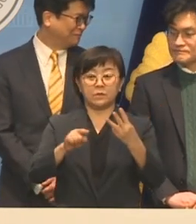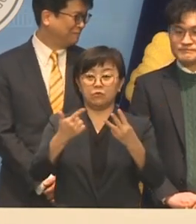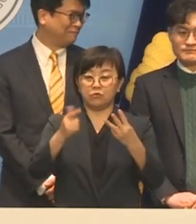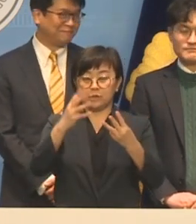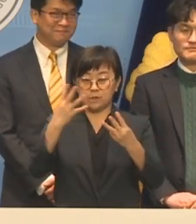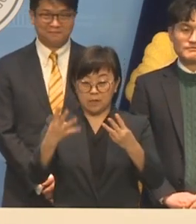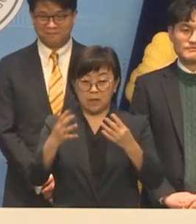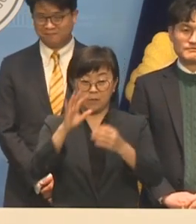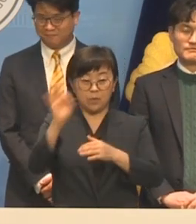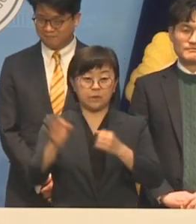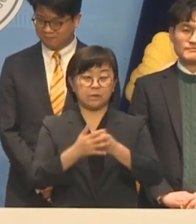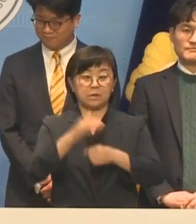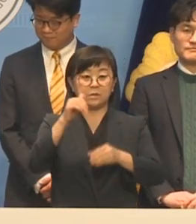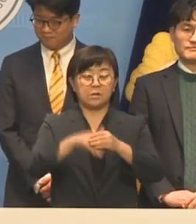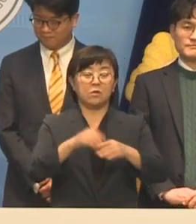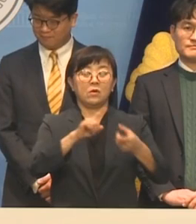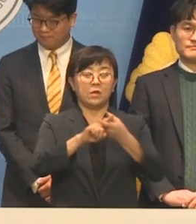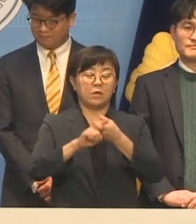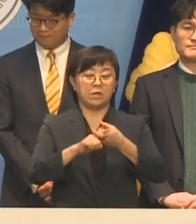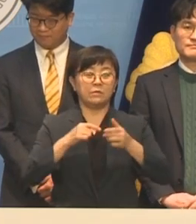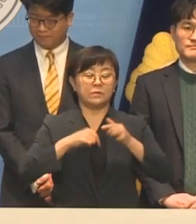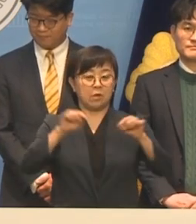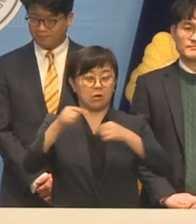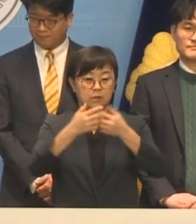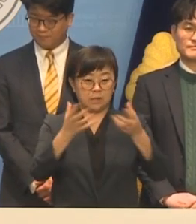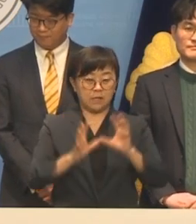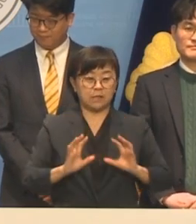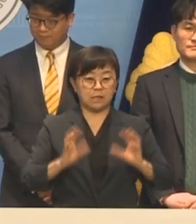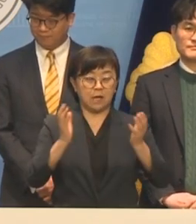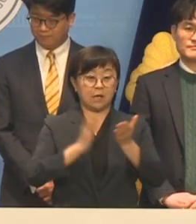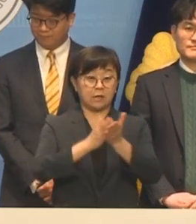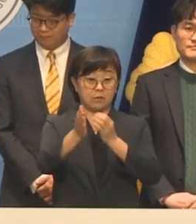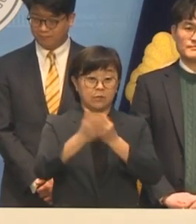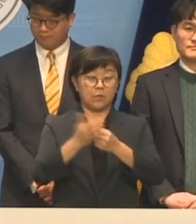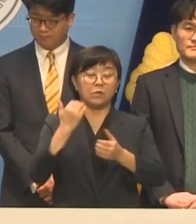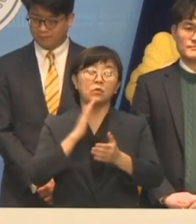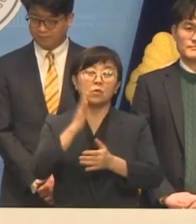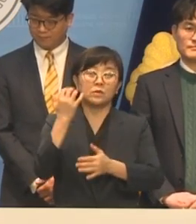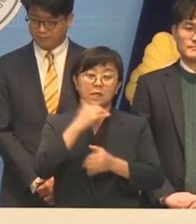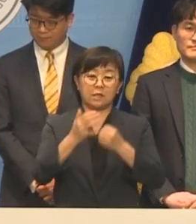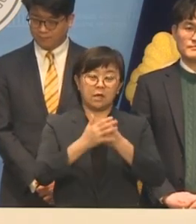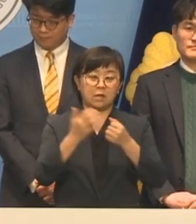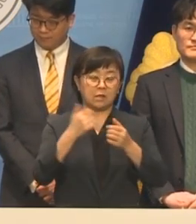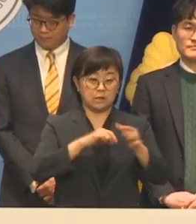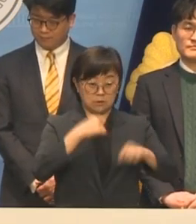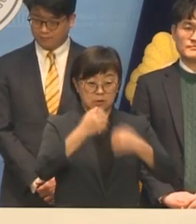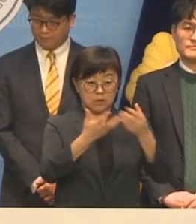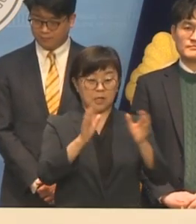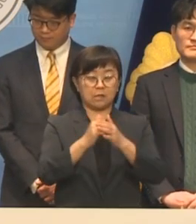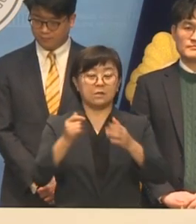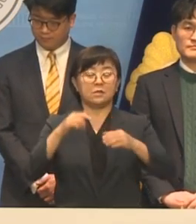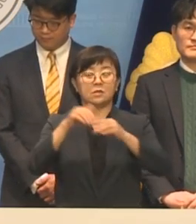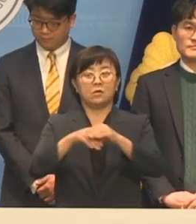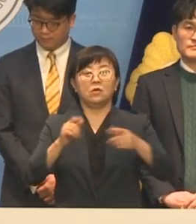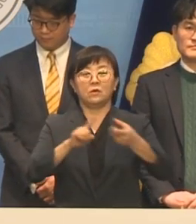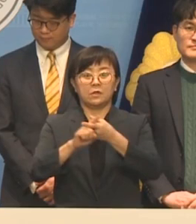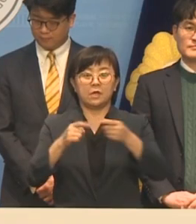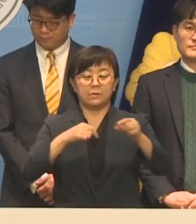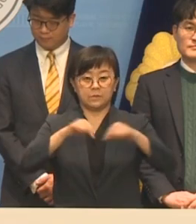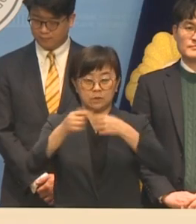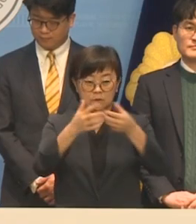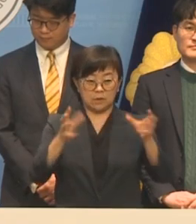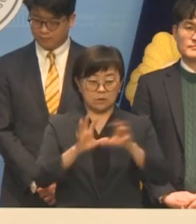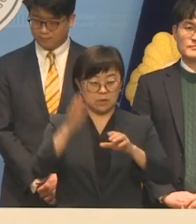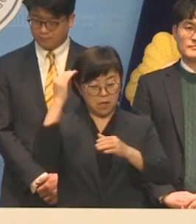83.64%의 지지로 선거연합 정당 추진을 가결했습니다. 녹색당과 정의당이 내드리려는 선거연합 정당은